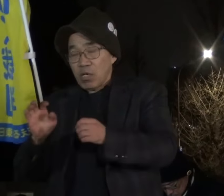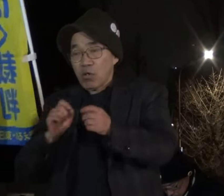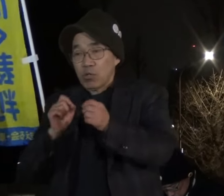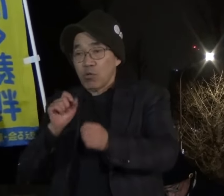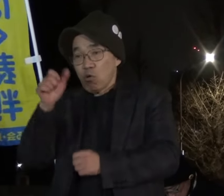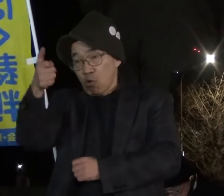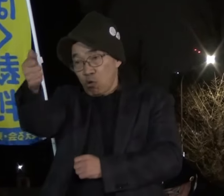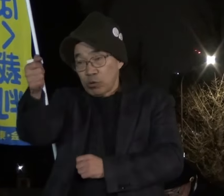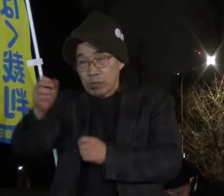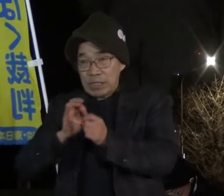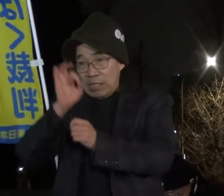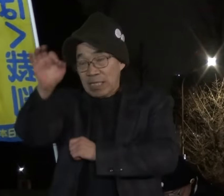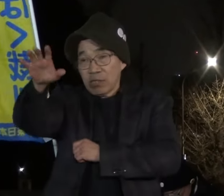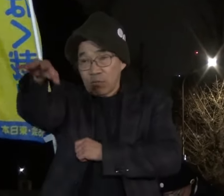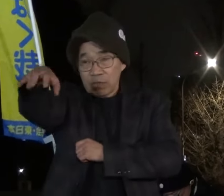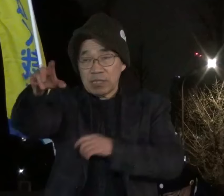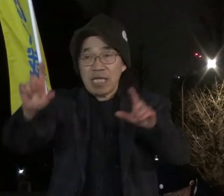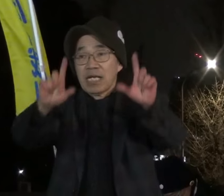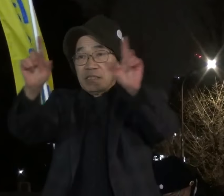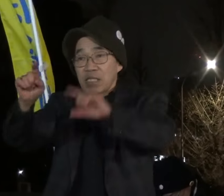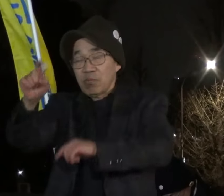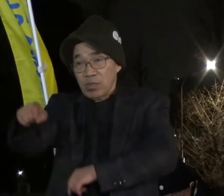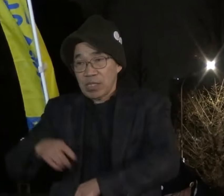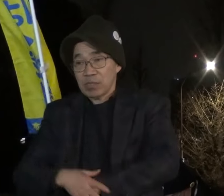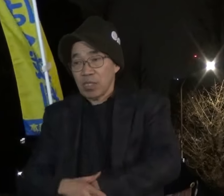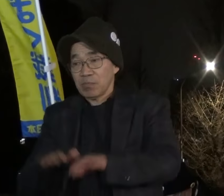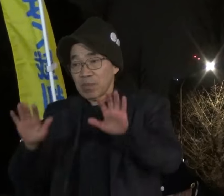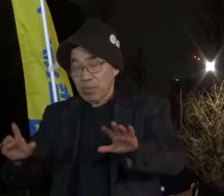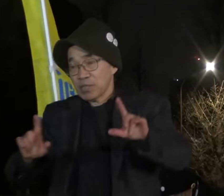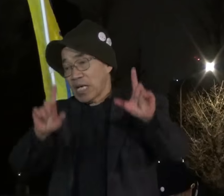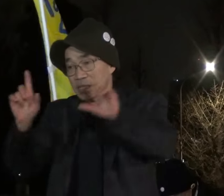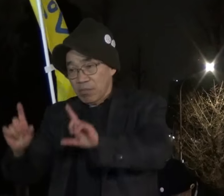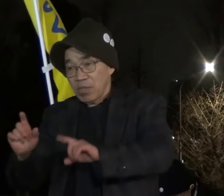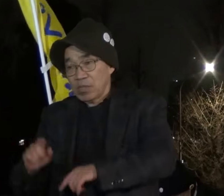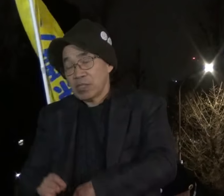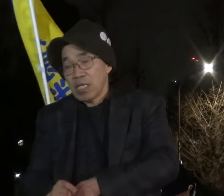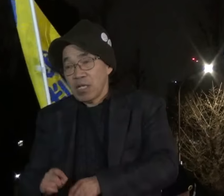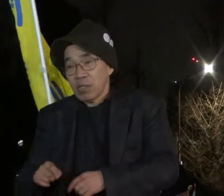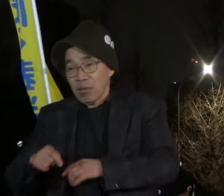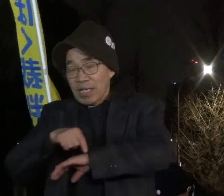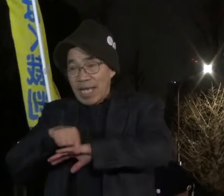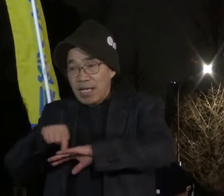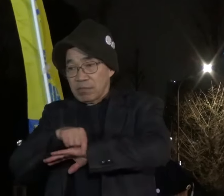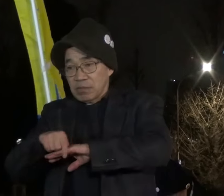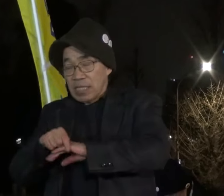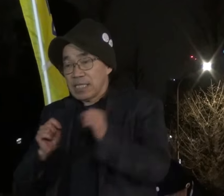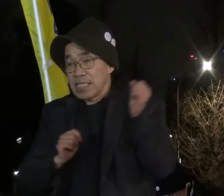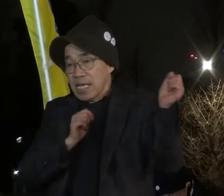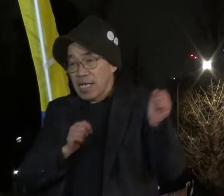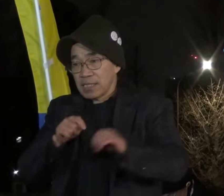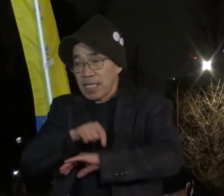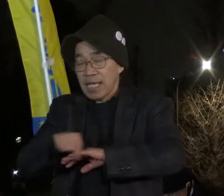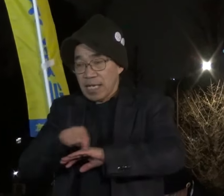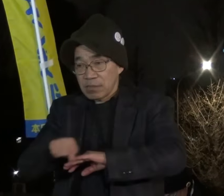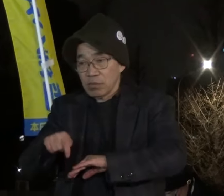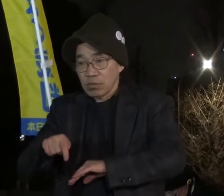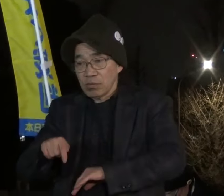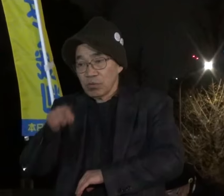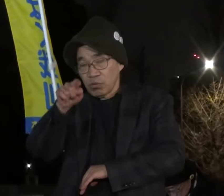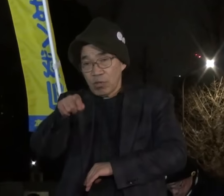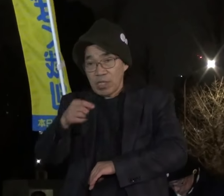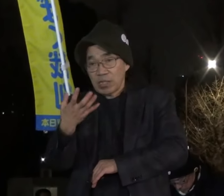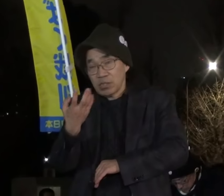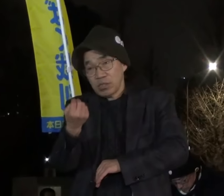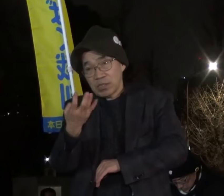です。町の一部は計画的避難区域ということであと数年後にはそこに戻す